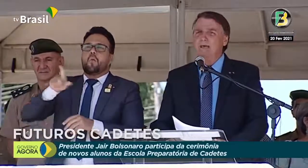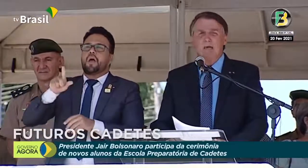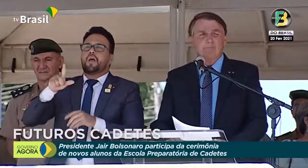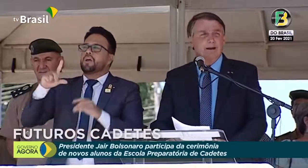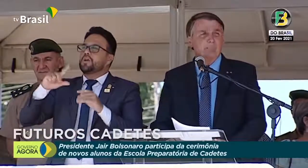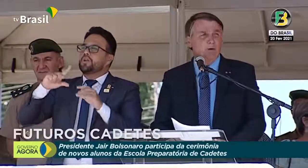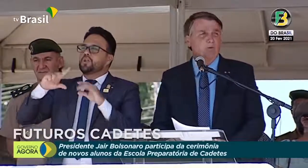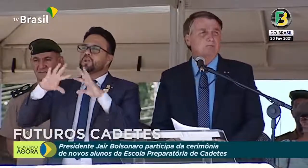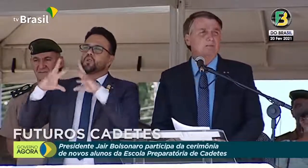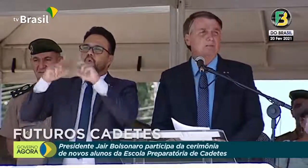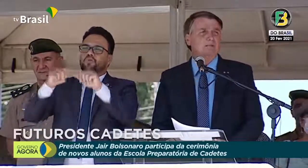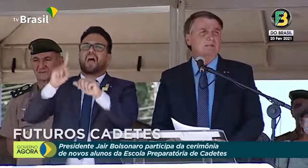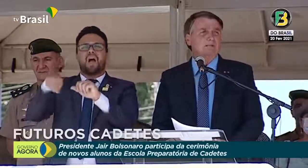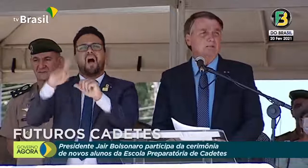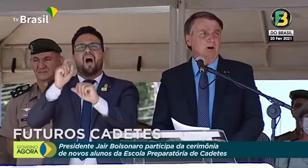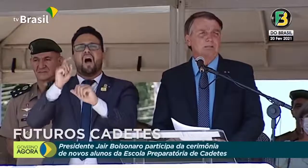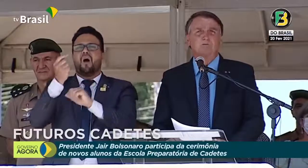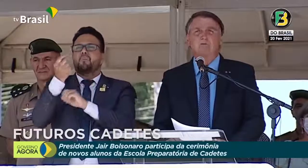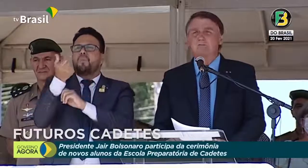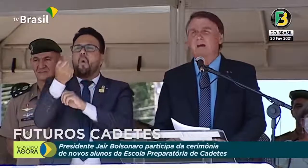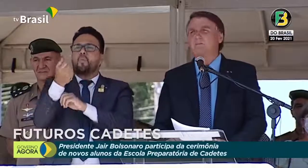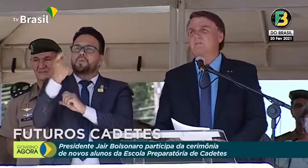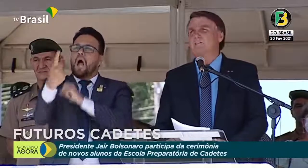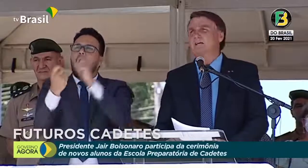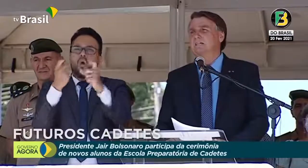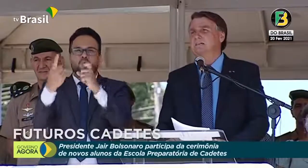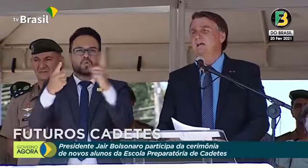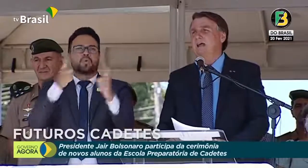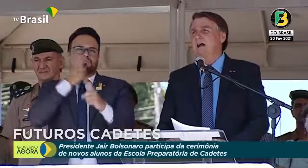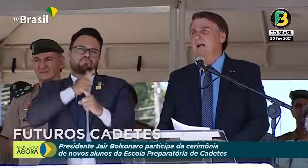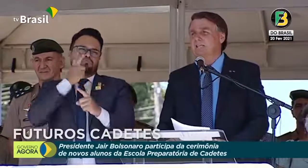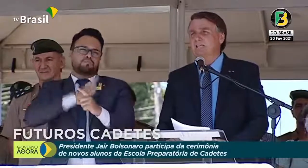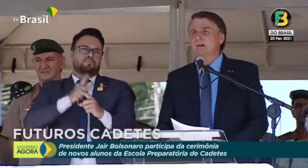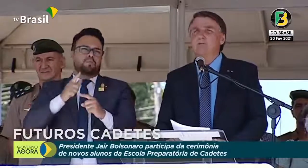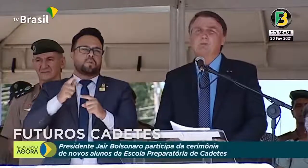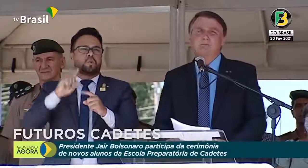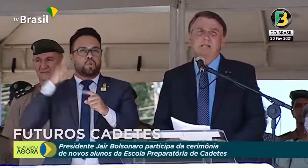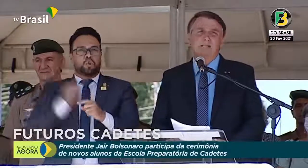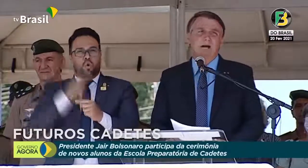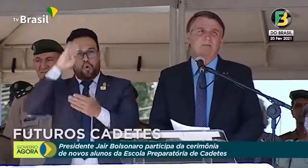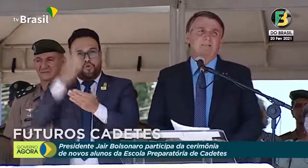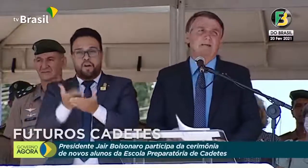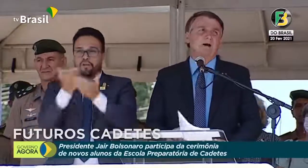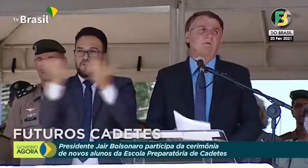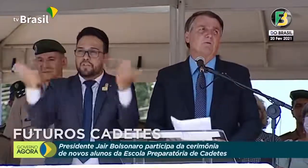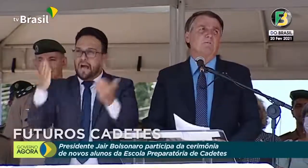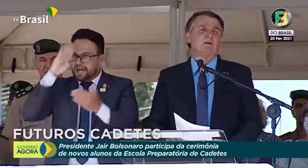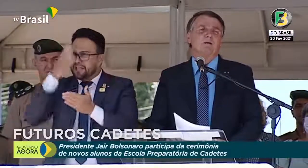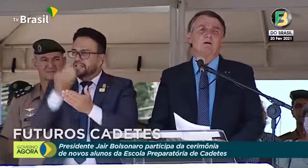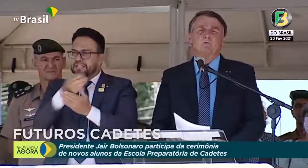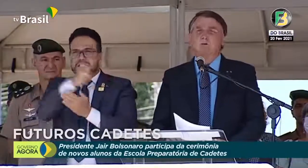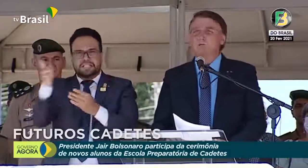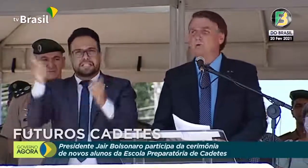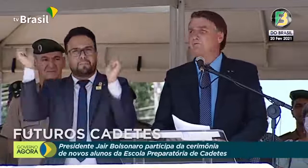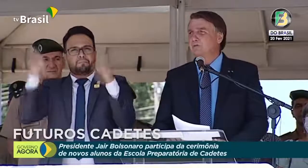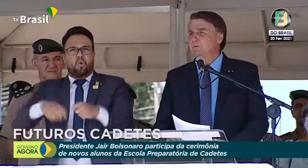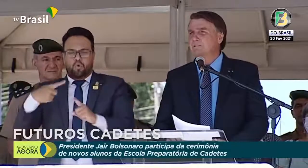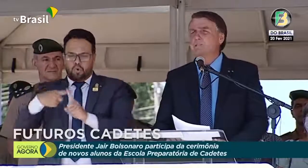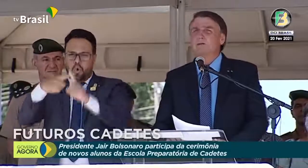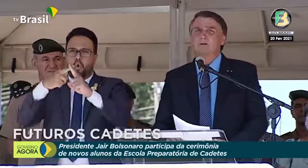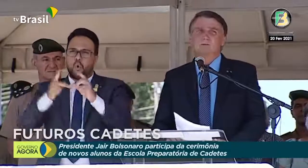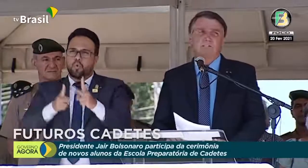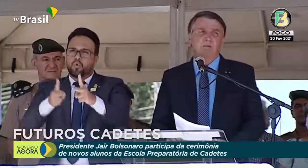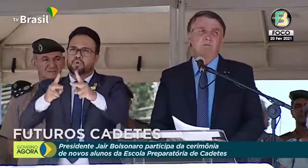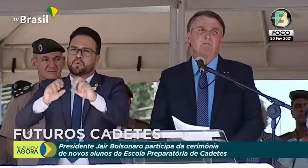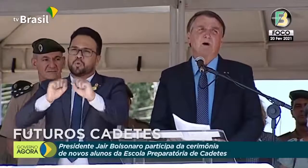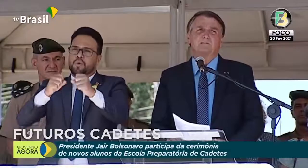todos, é para poucos. E nós confiamos em vocês. Acreditamos no potencial de cada um. Continuem